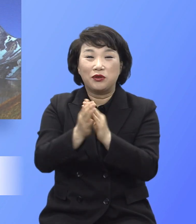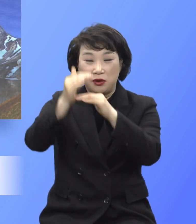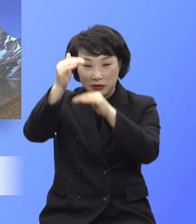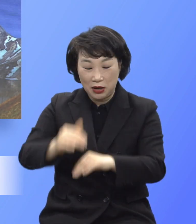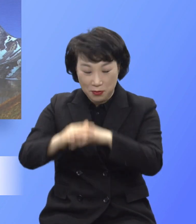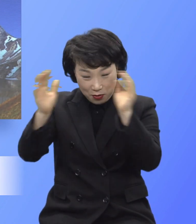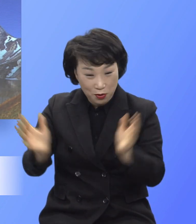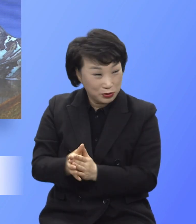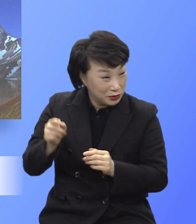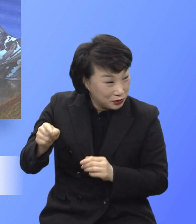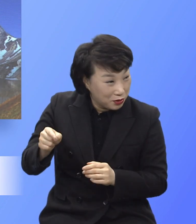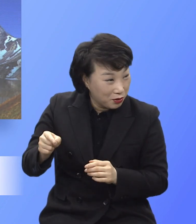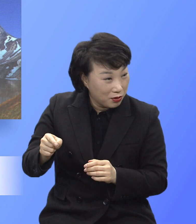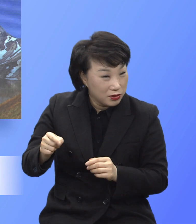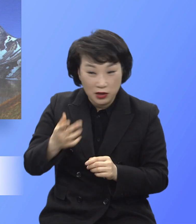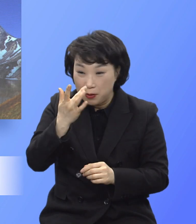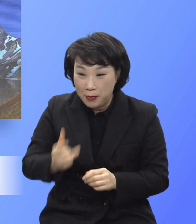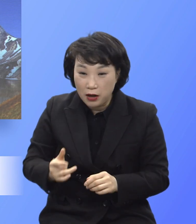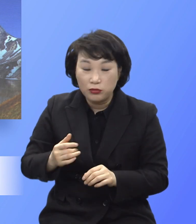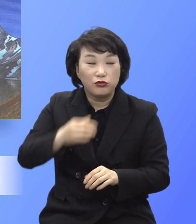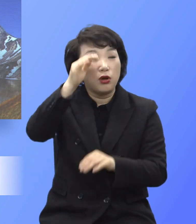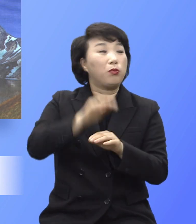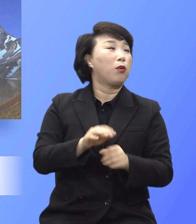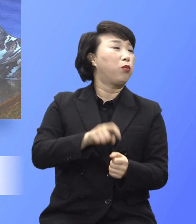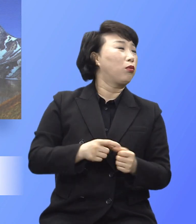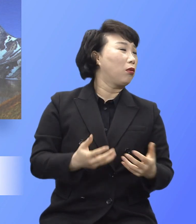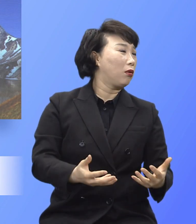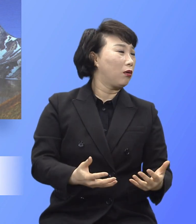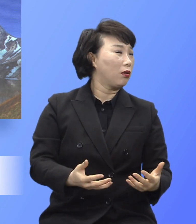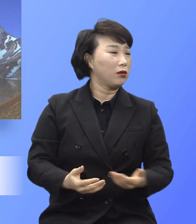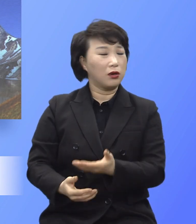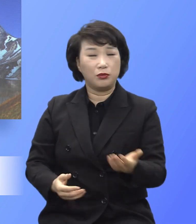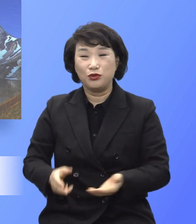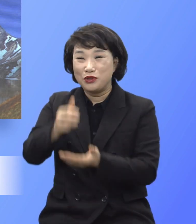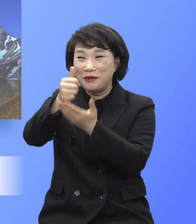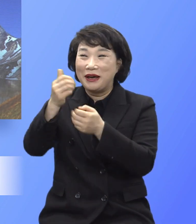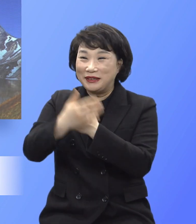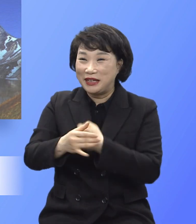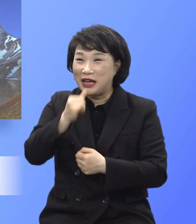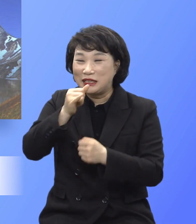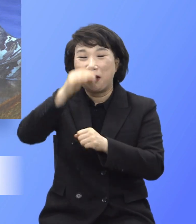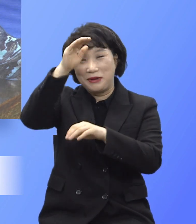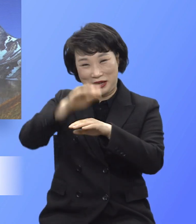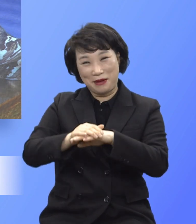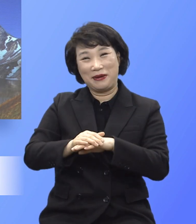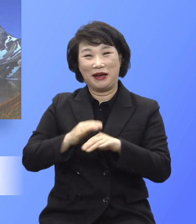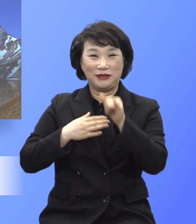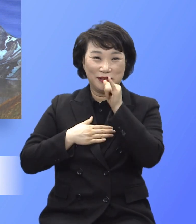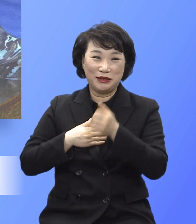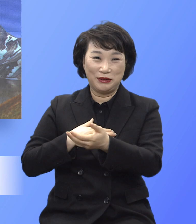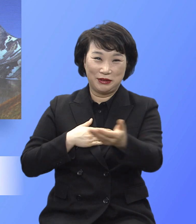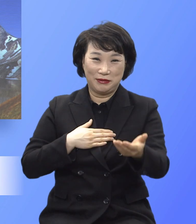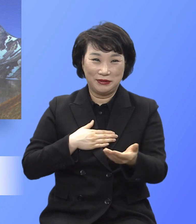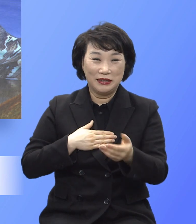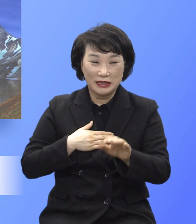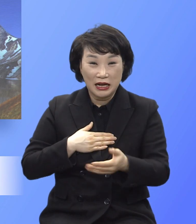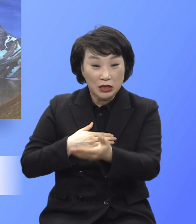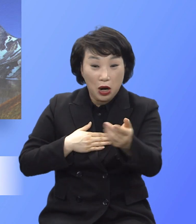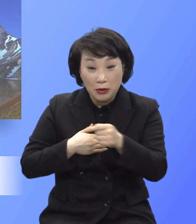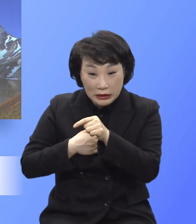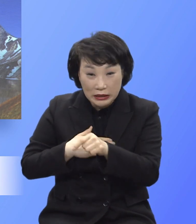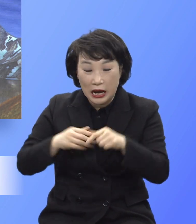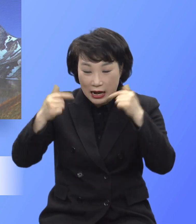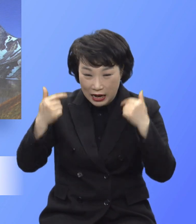만약 그게 빠지면 오늘 우리 예배 못으로 해. 그 은혜가 있기 때문에 예배하는 거지. 여러분 속에